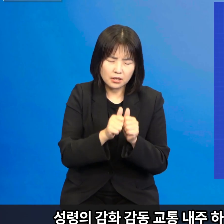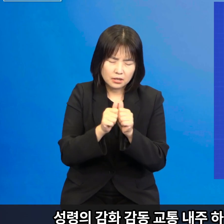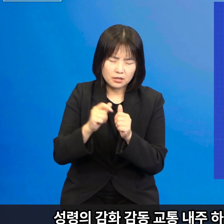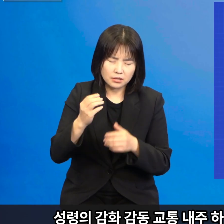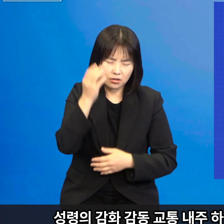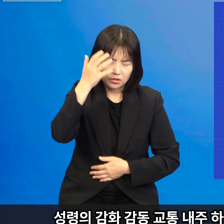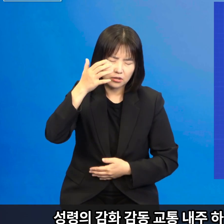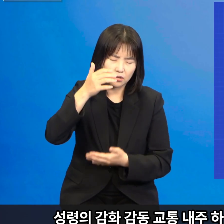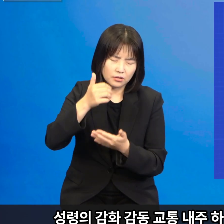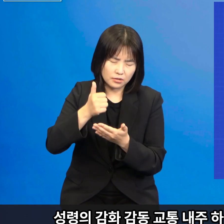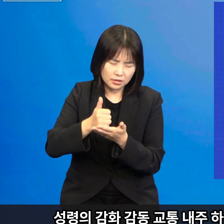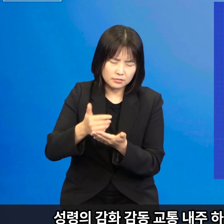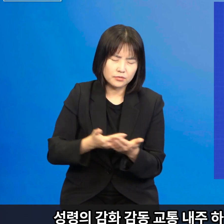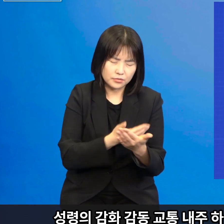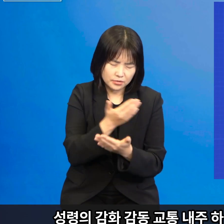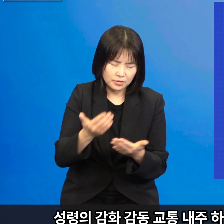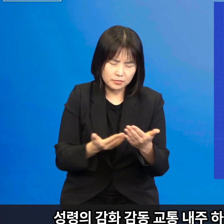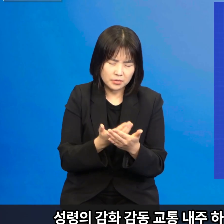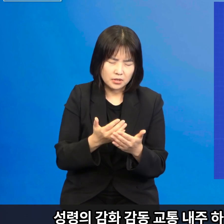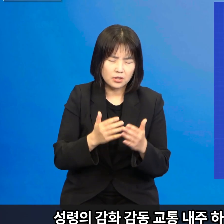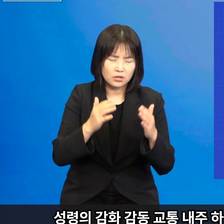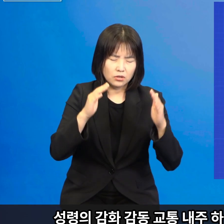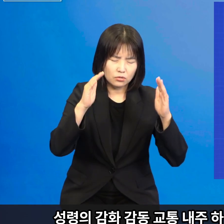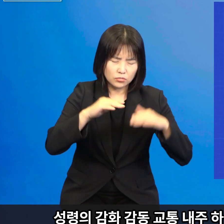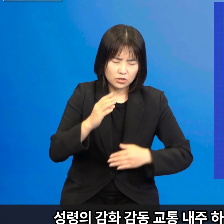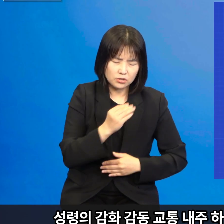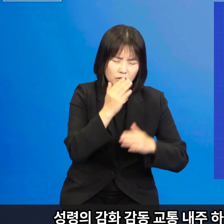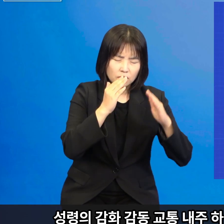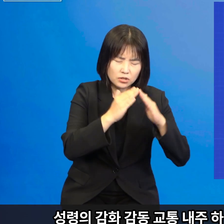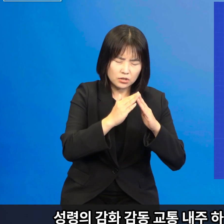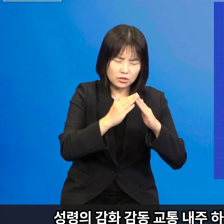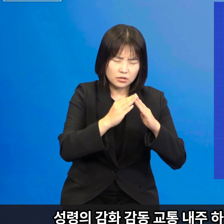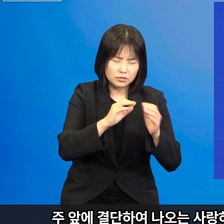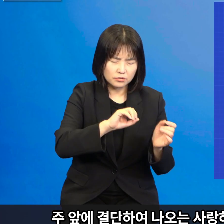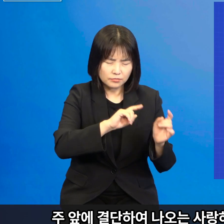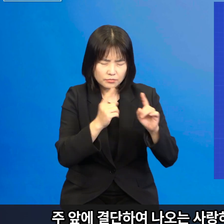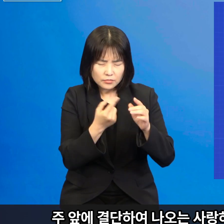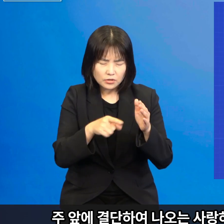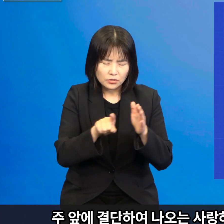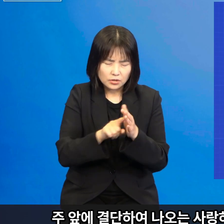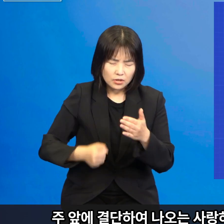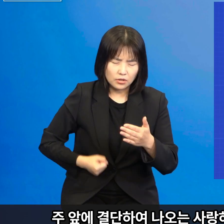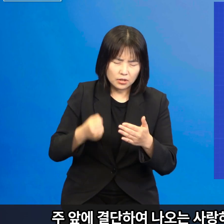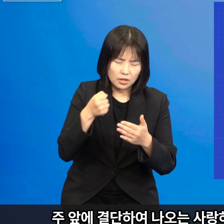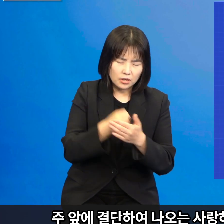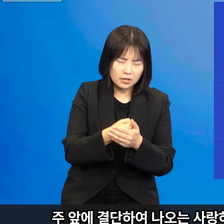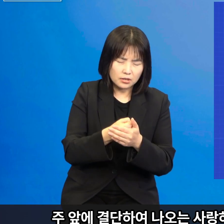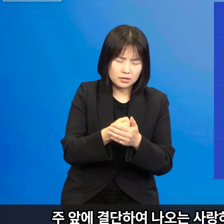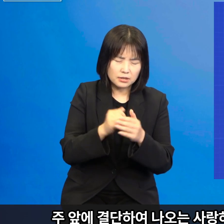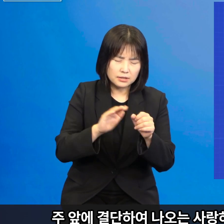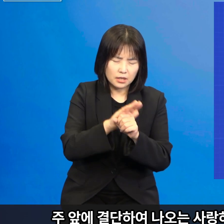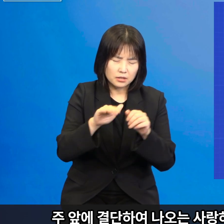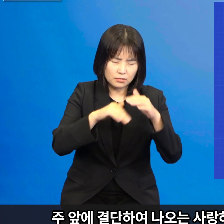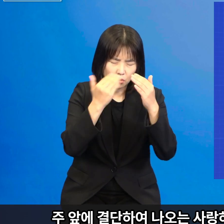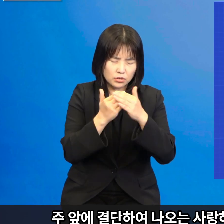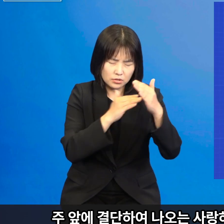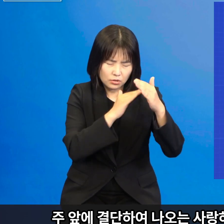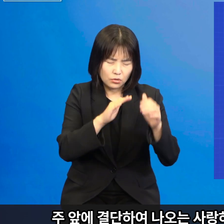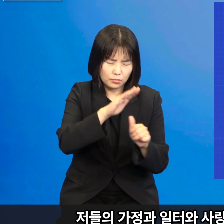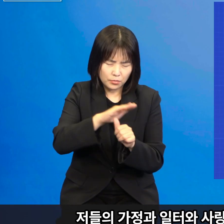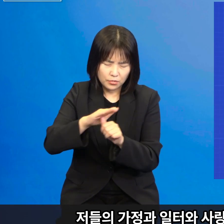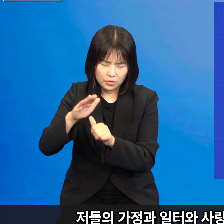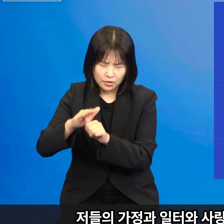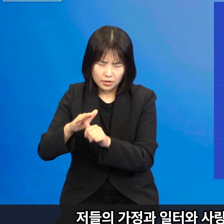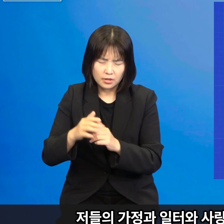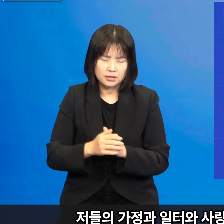교통 내주하심이 무너진 성전을 일으키고자 주 앞에 결단하여 나오는 사랑하는 모든 성도들 머리 위에